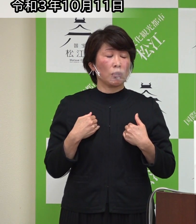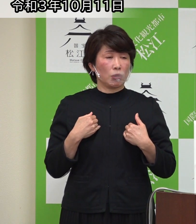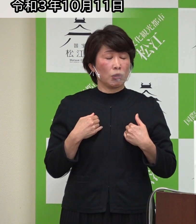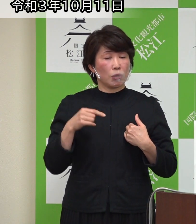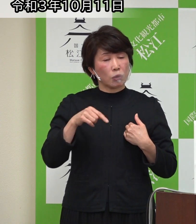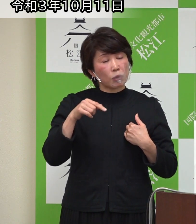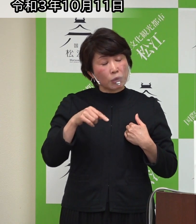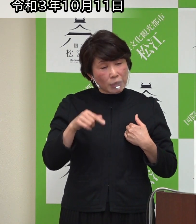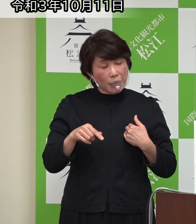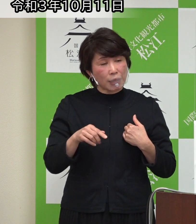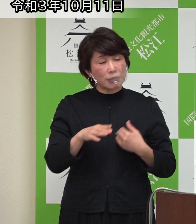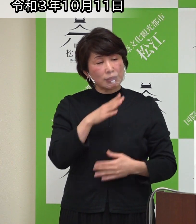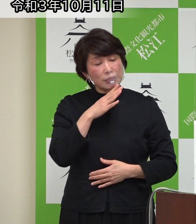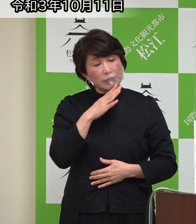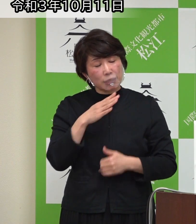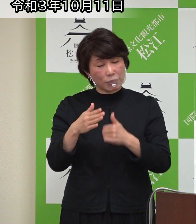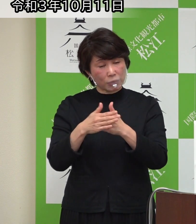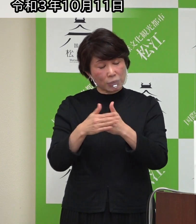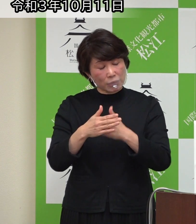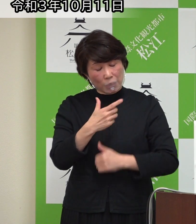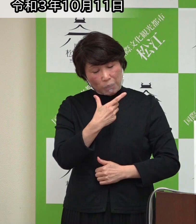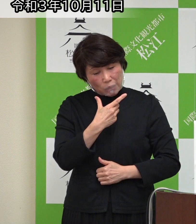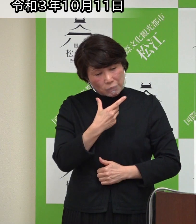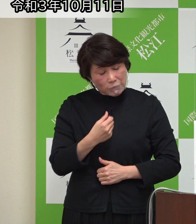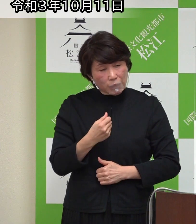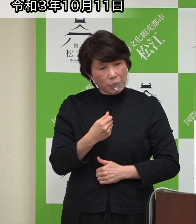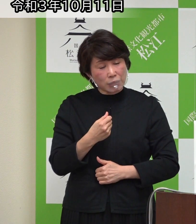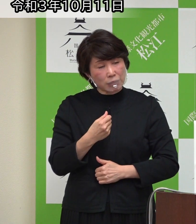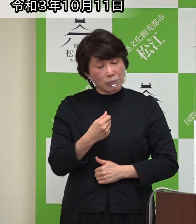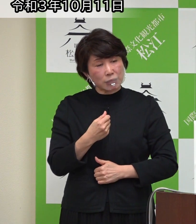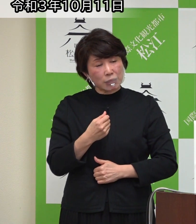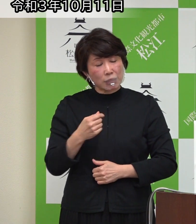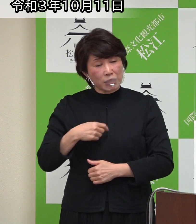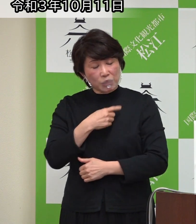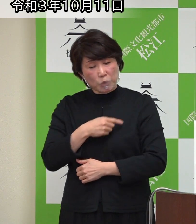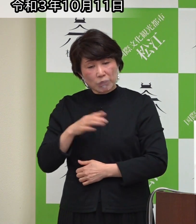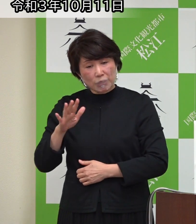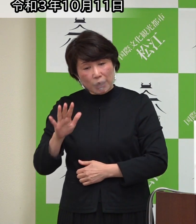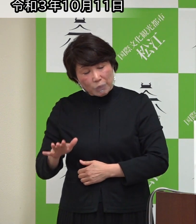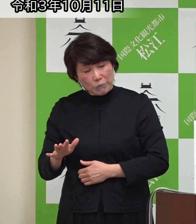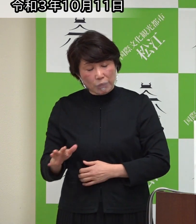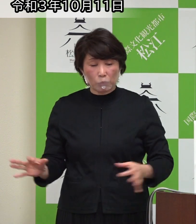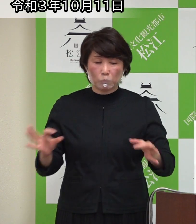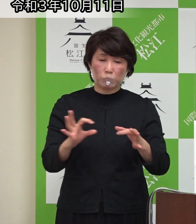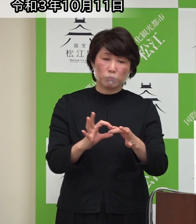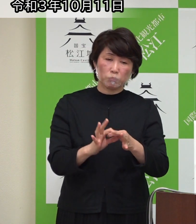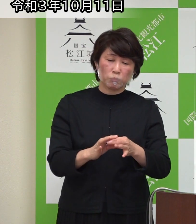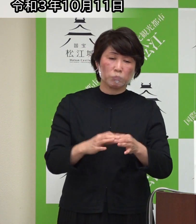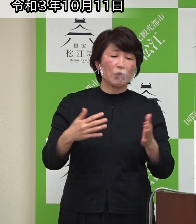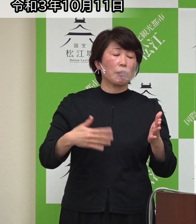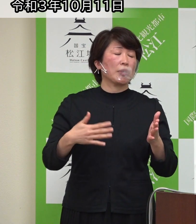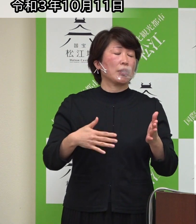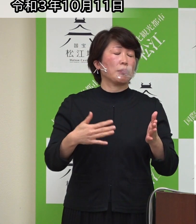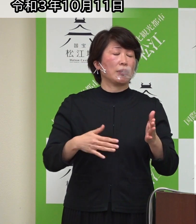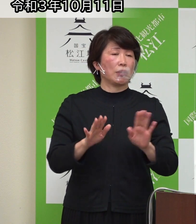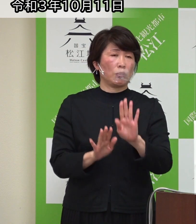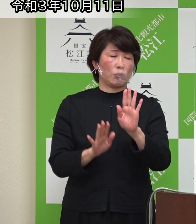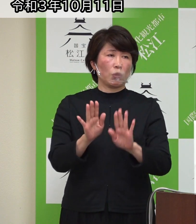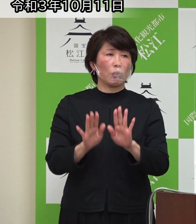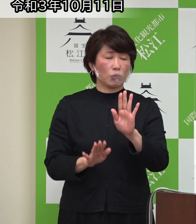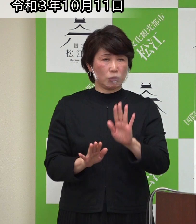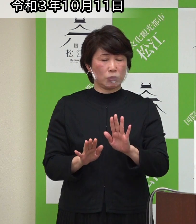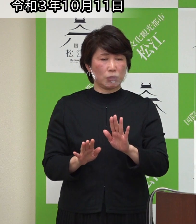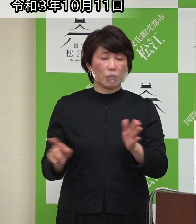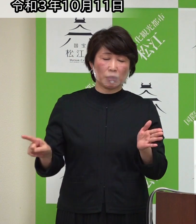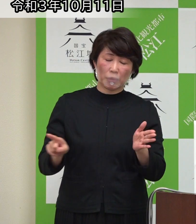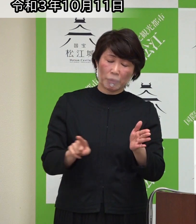という方もいらっしゃるんですけども、それぞれが別個になってしまってですね、結果的に出会いがないので問題も解決されないという状況が今ま